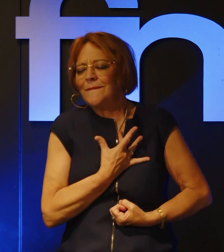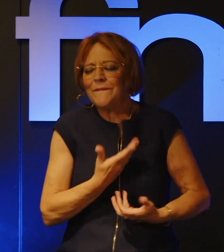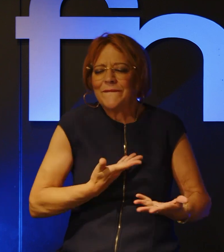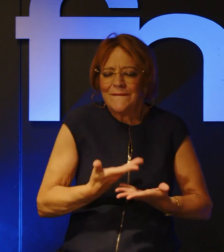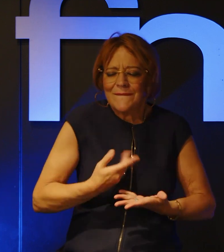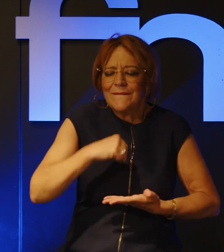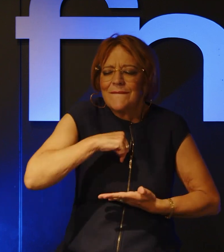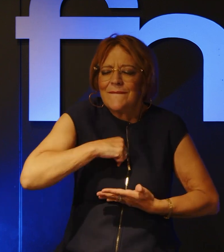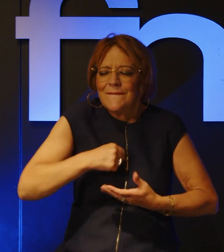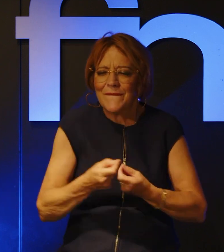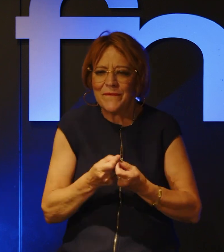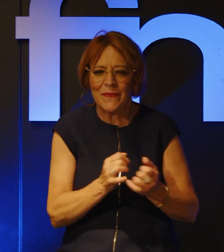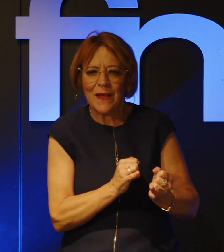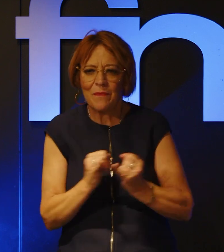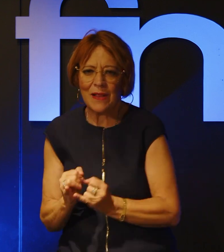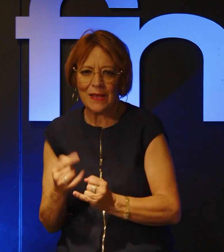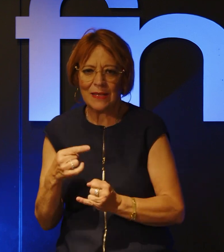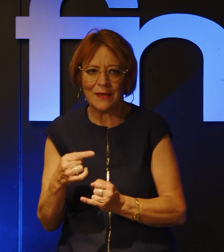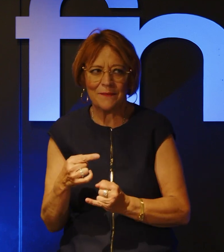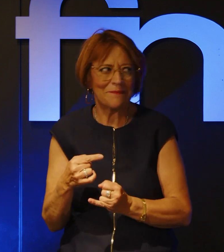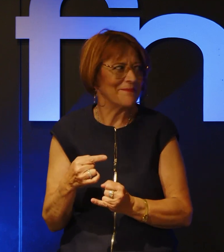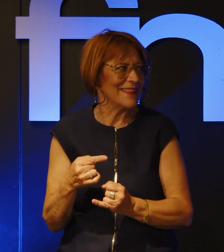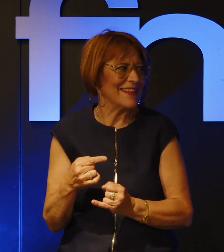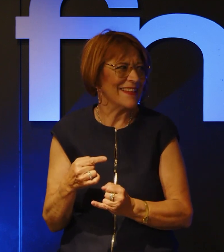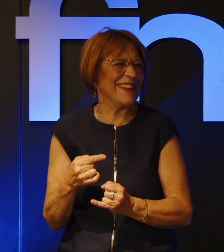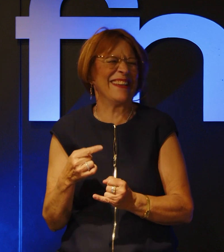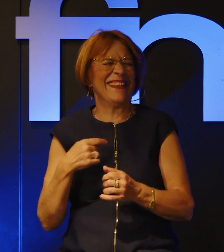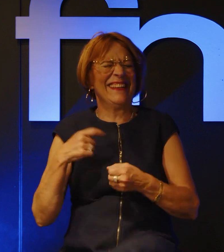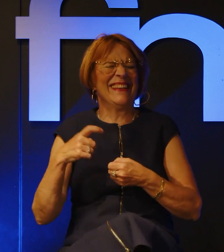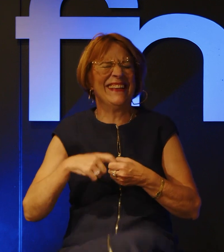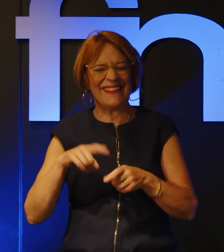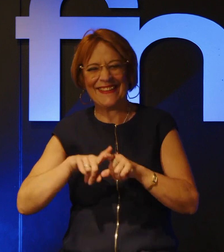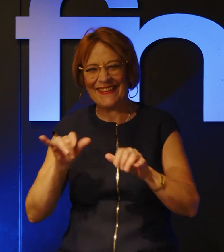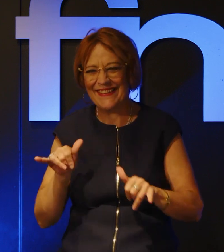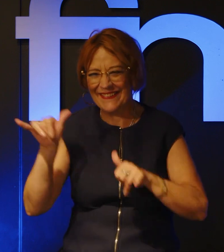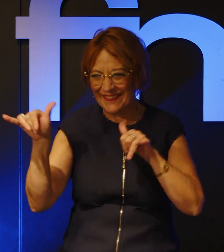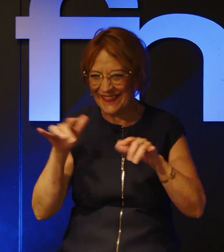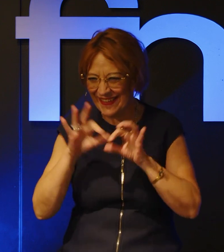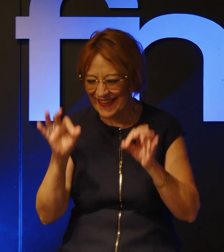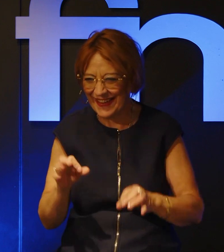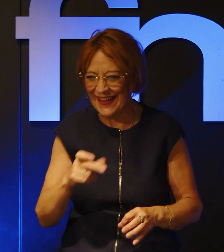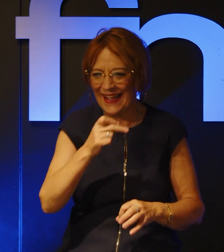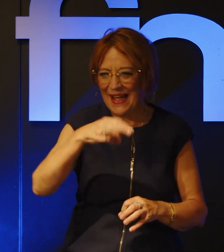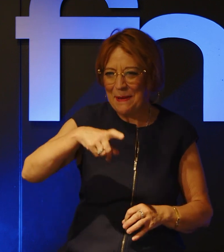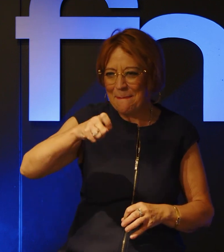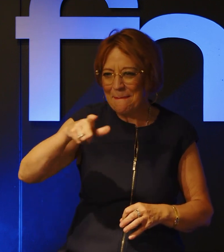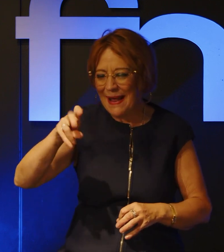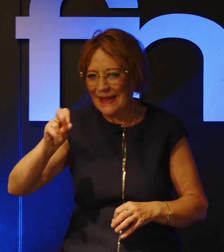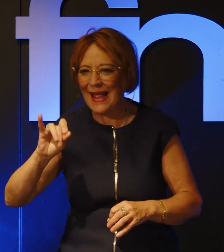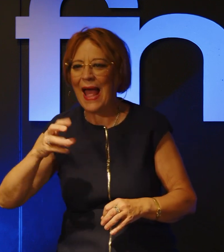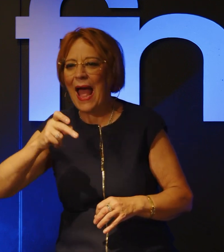intimidade ao meu lado minha parceira de voo Amélia Amil a nosso